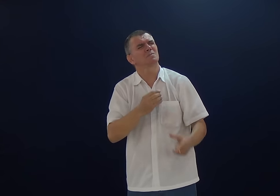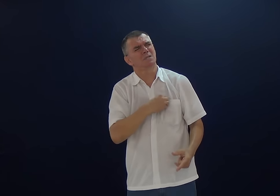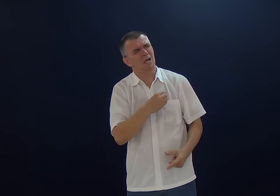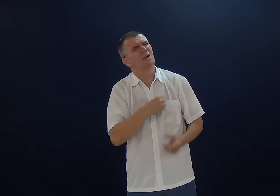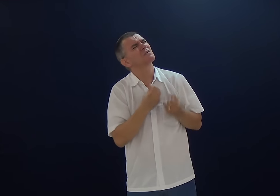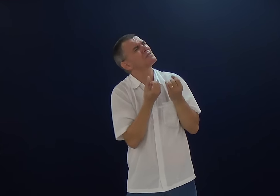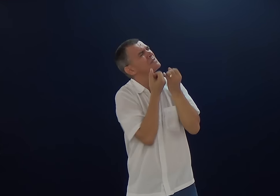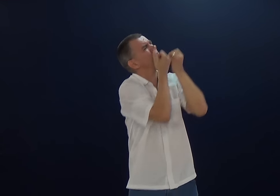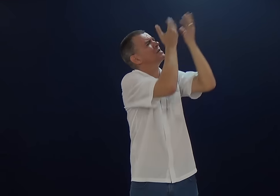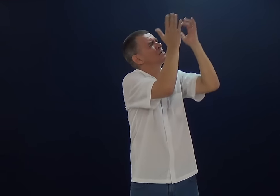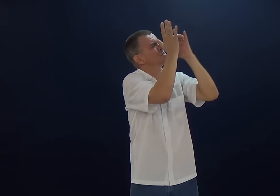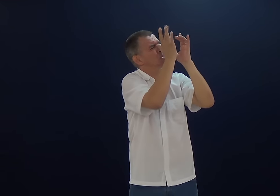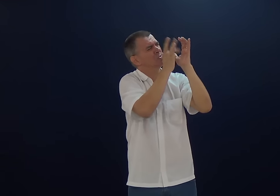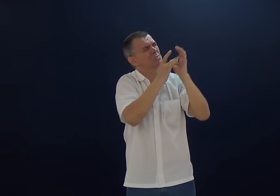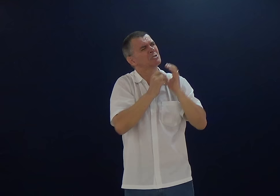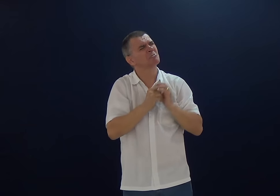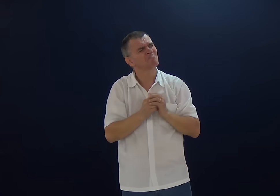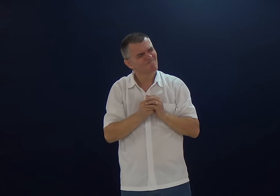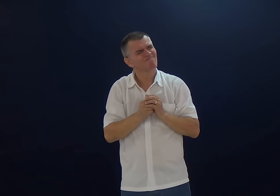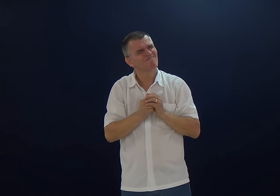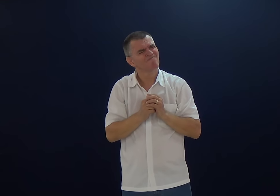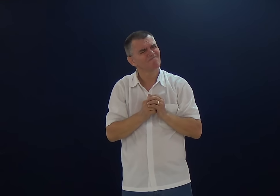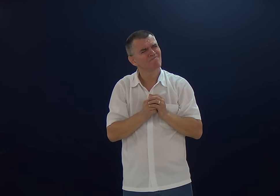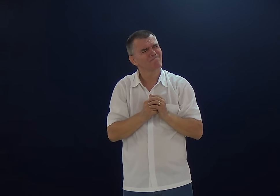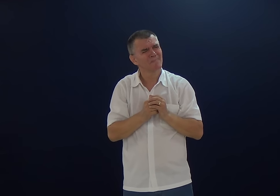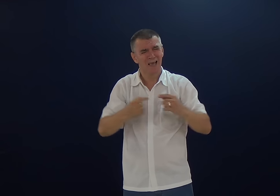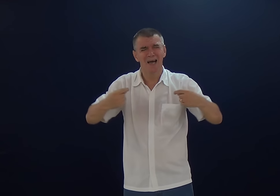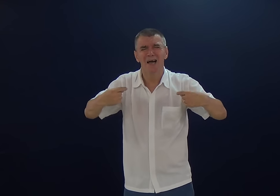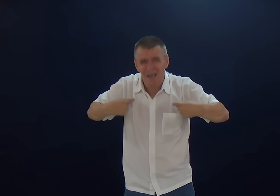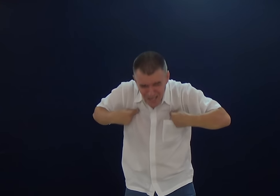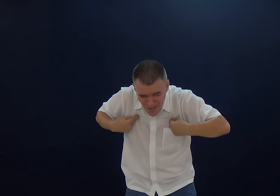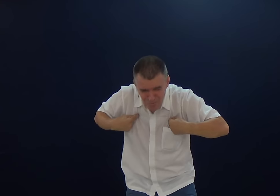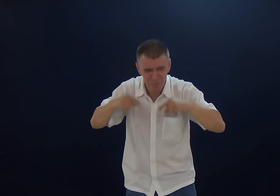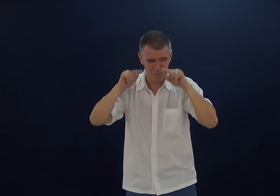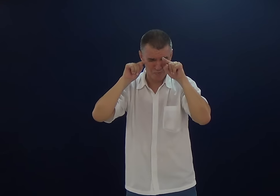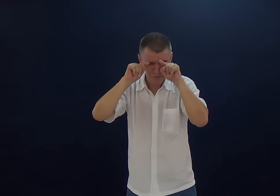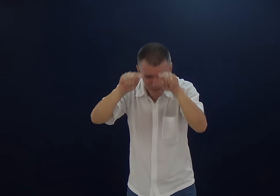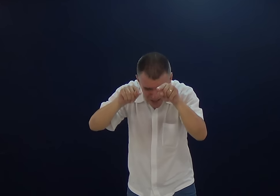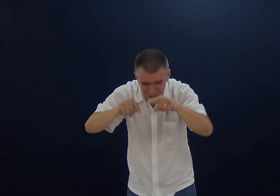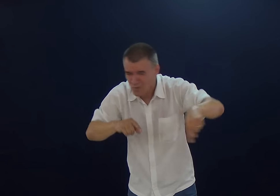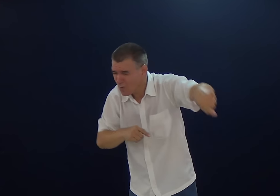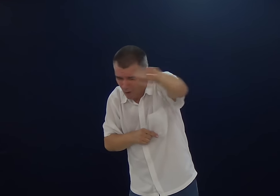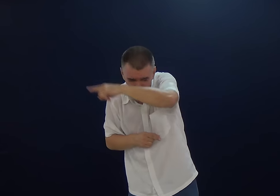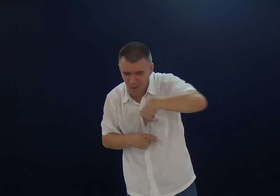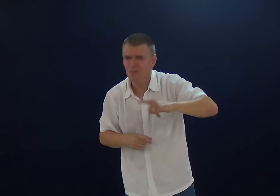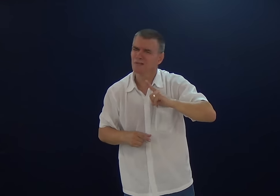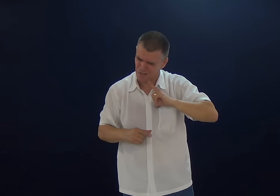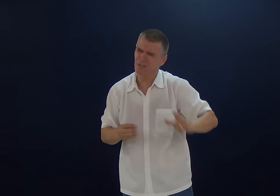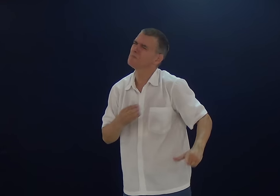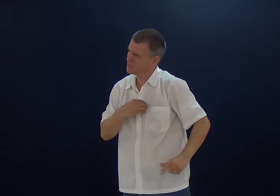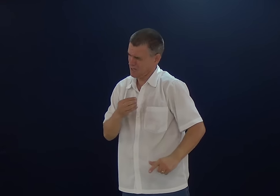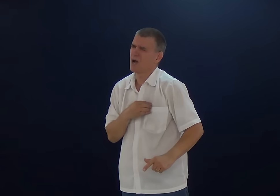nos perdoa perdoa esse nosso pecado Jesus eu Todos